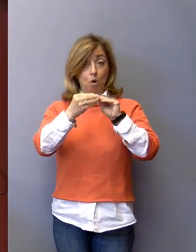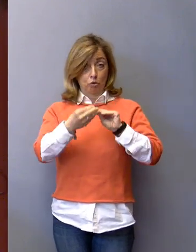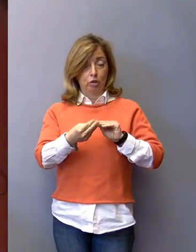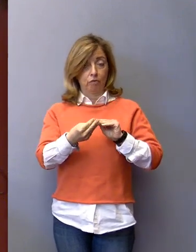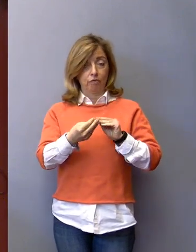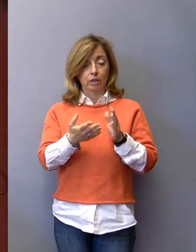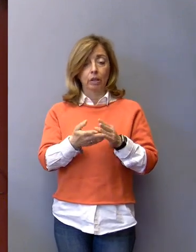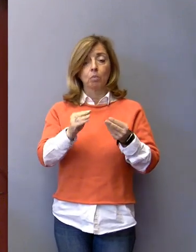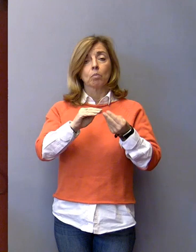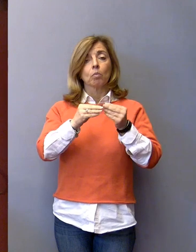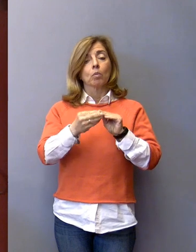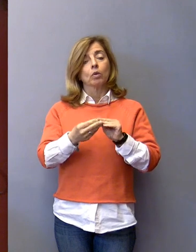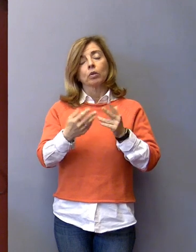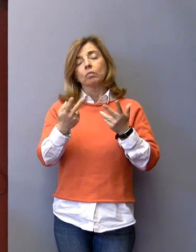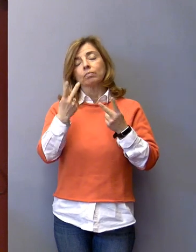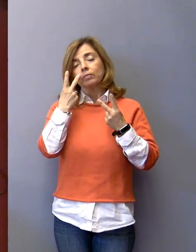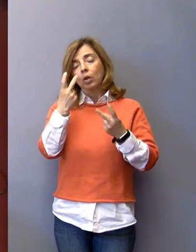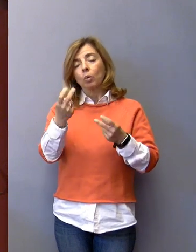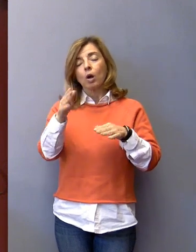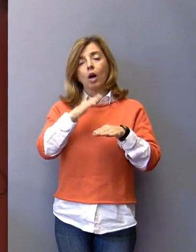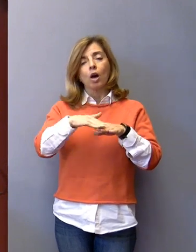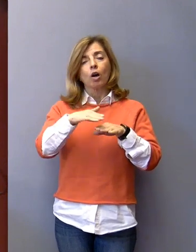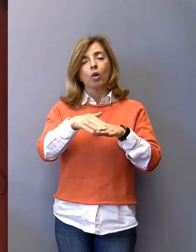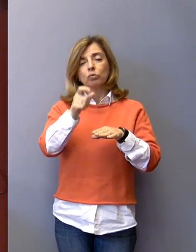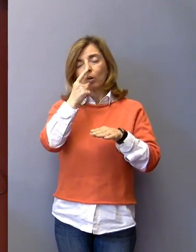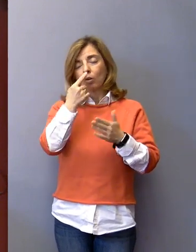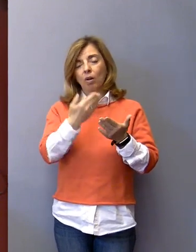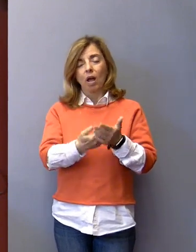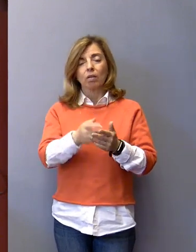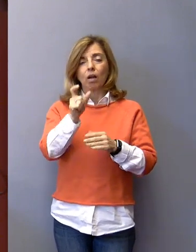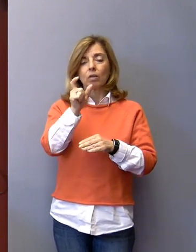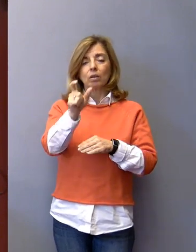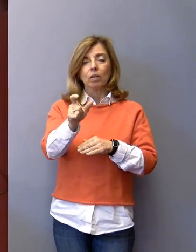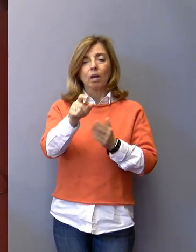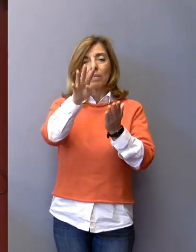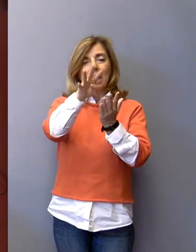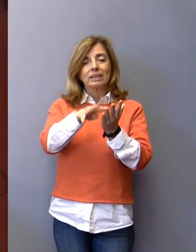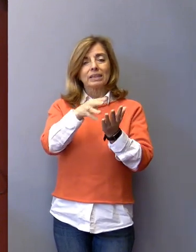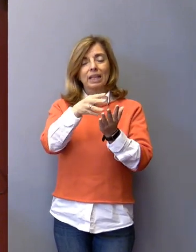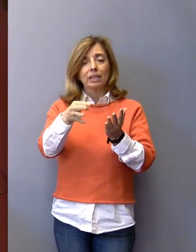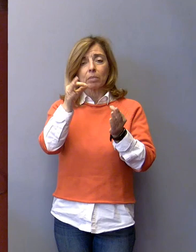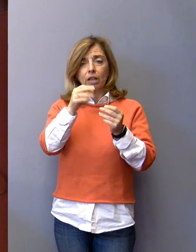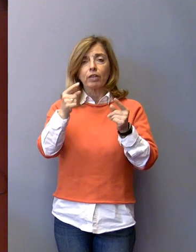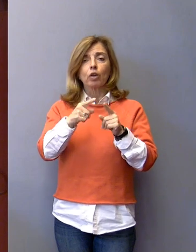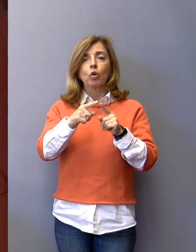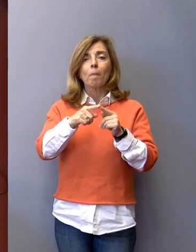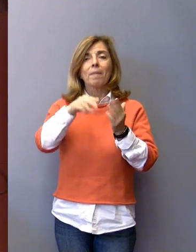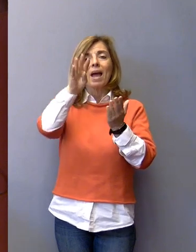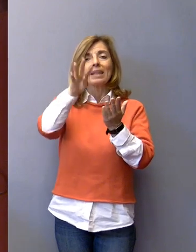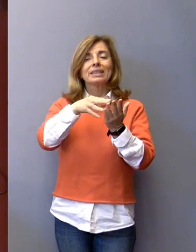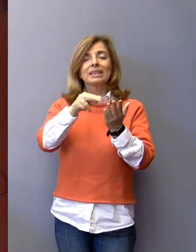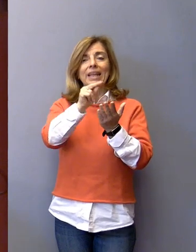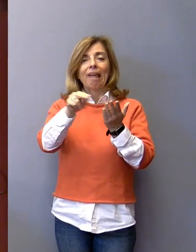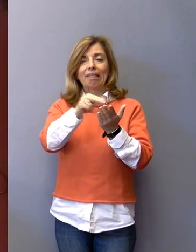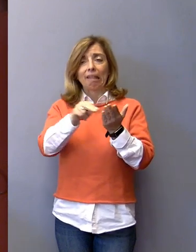riguardano l'uso improprio del termine schedine perché si tratta di vere e proprie tabelle di conversione non di schedine che